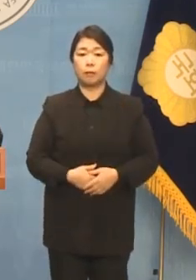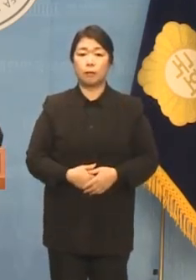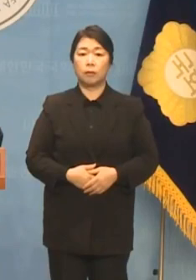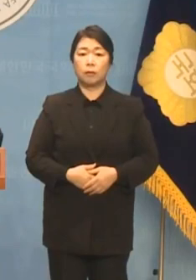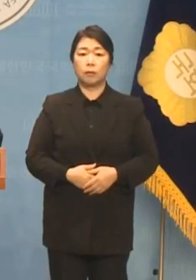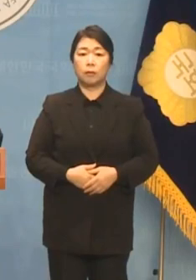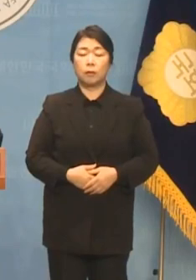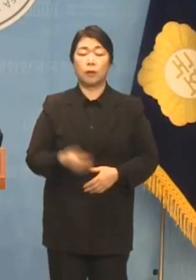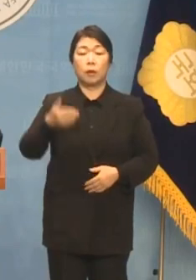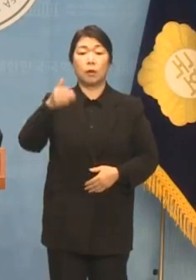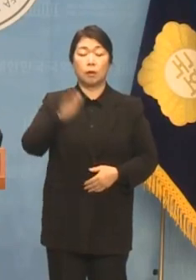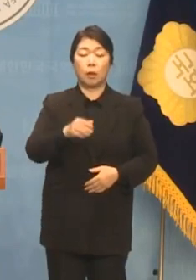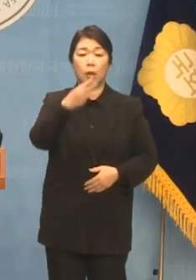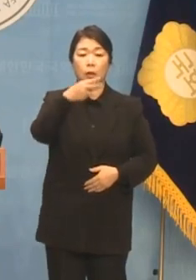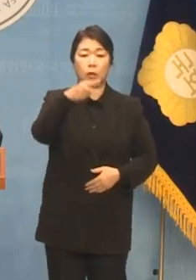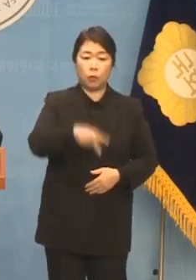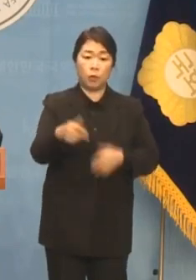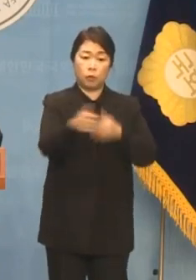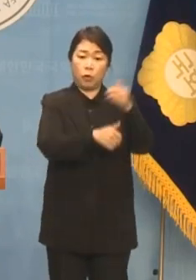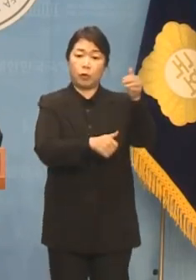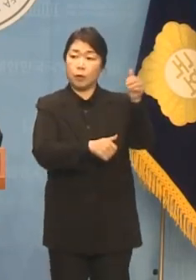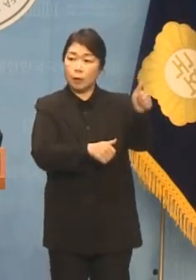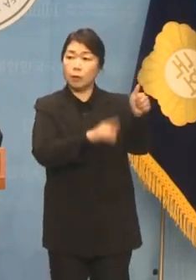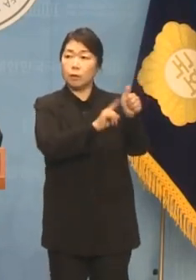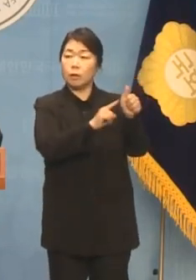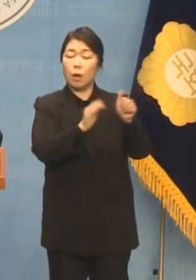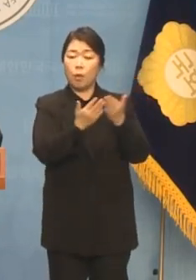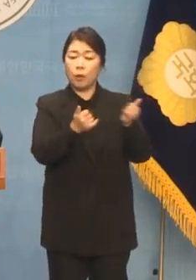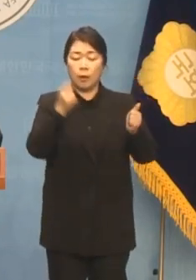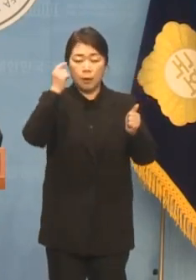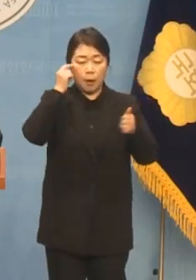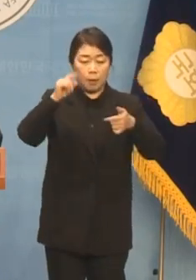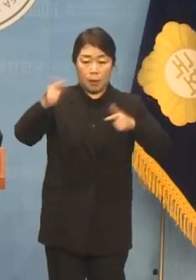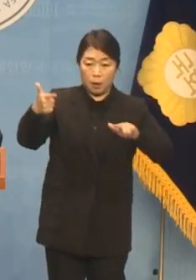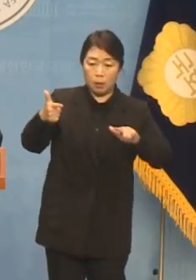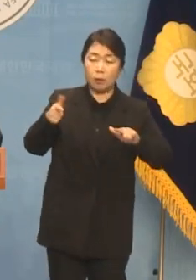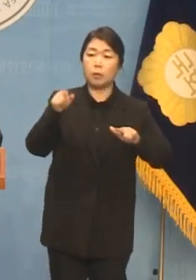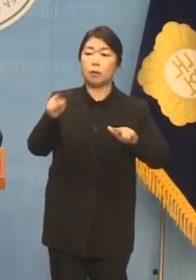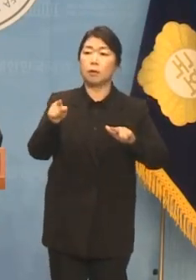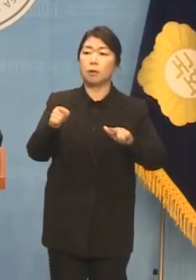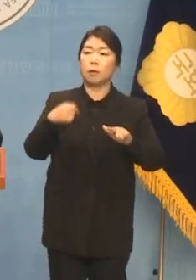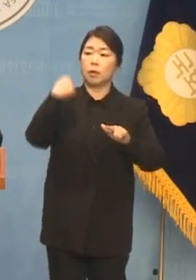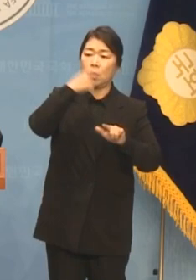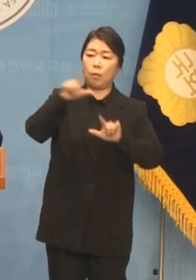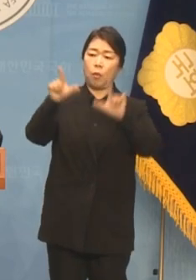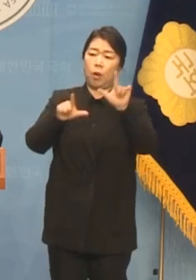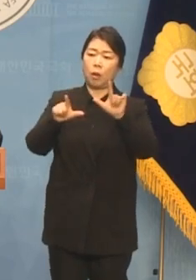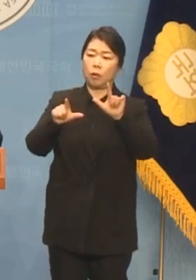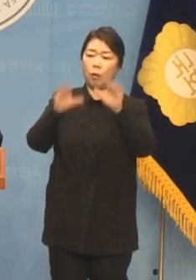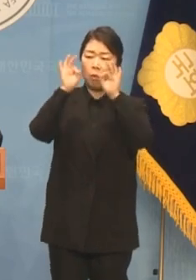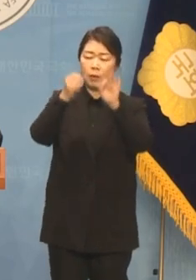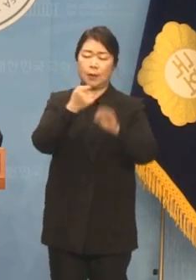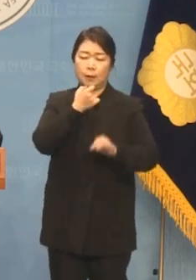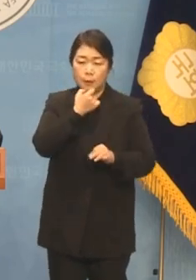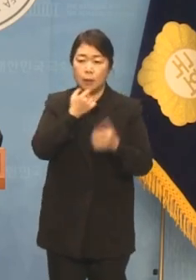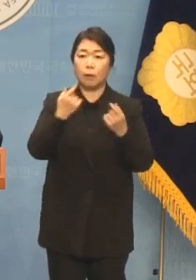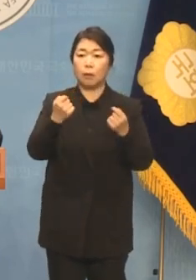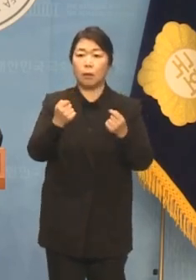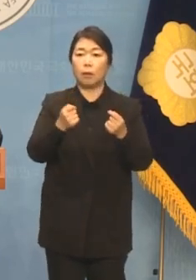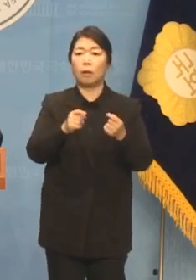한다는입니다 루림 위원장은 자신과 생각이 다른 사람의 입모양 보기 싫다고